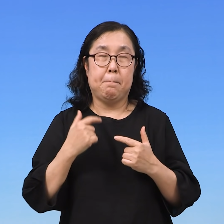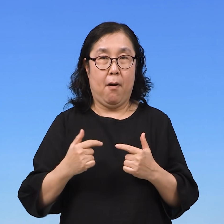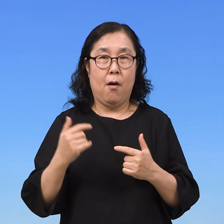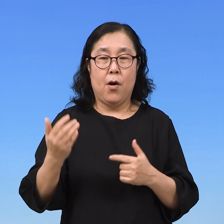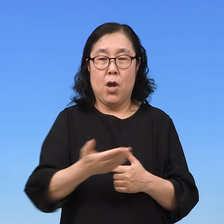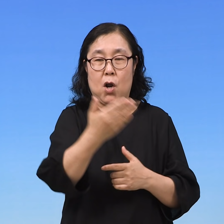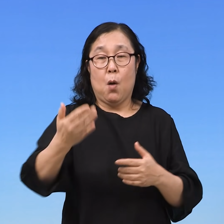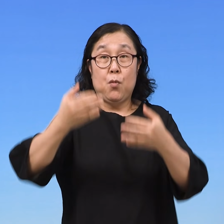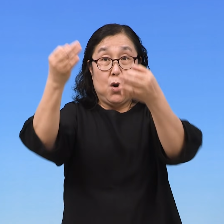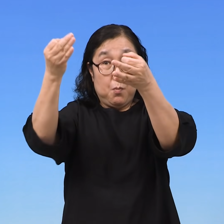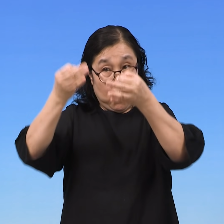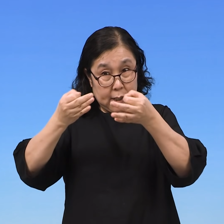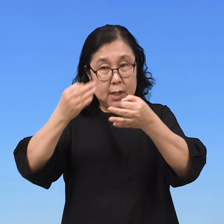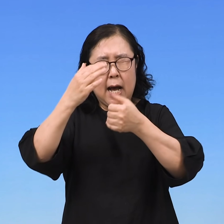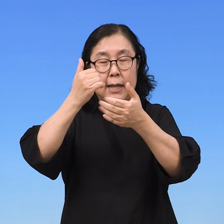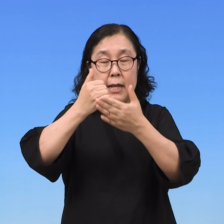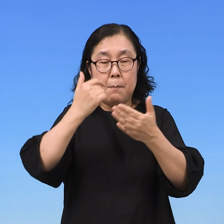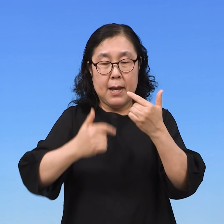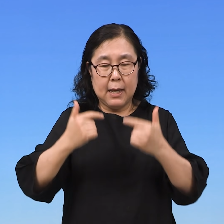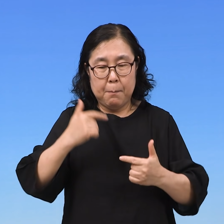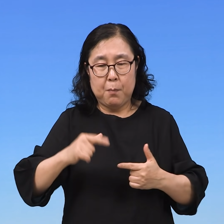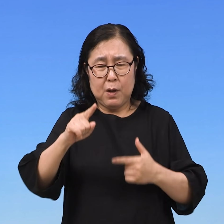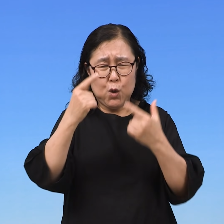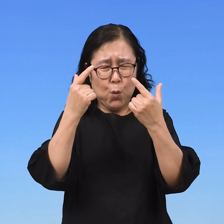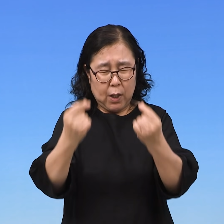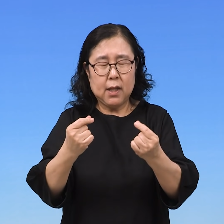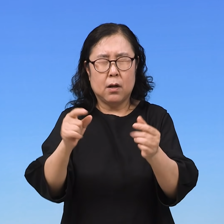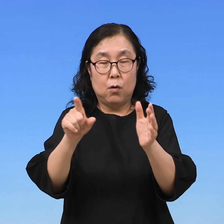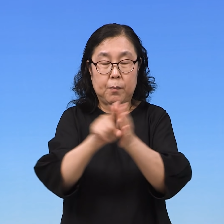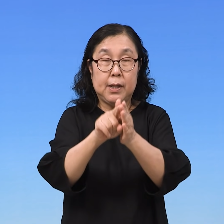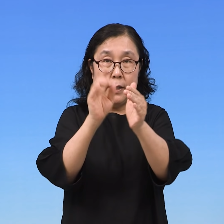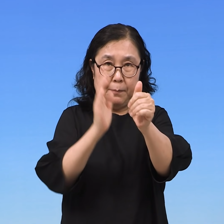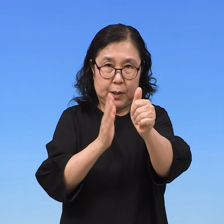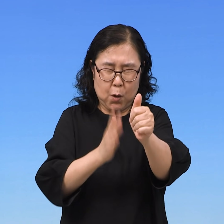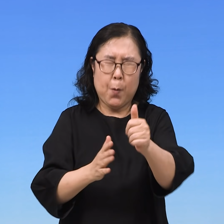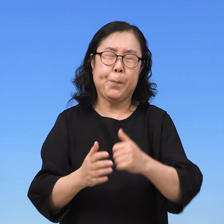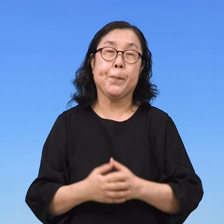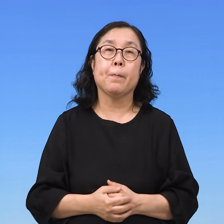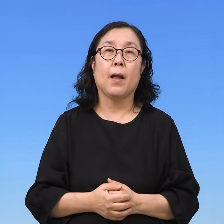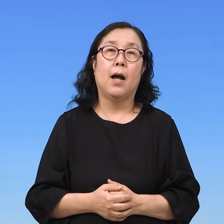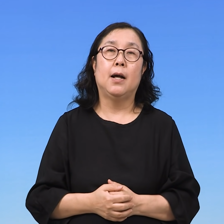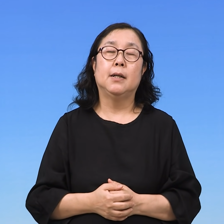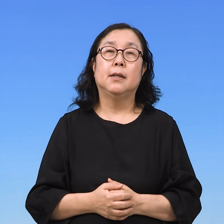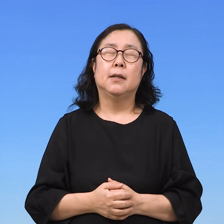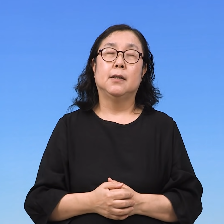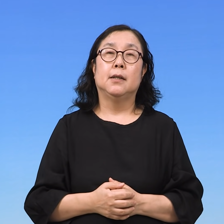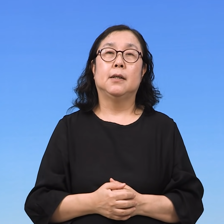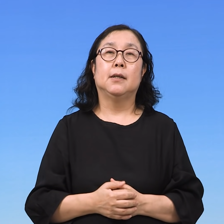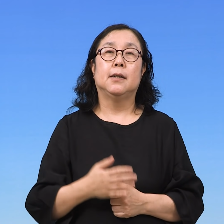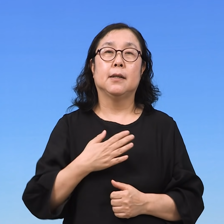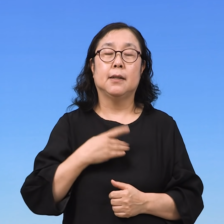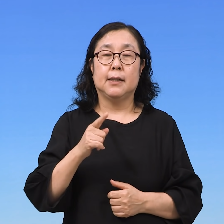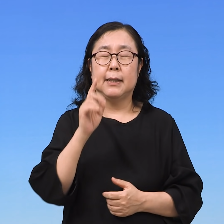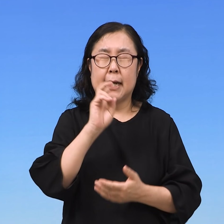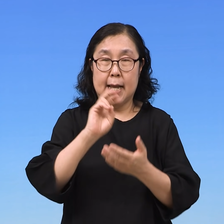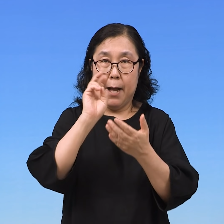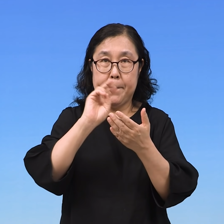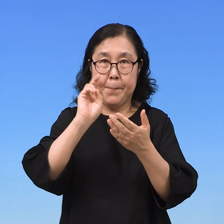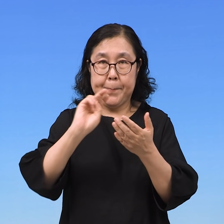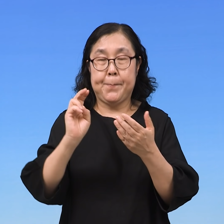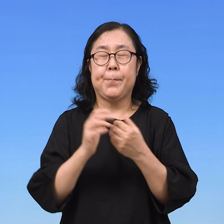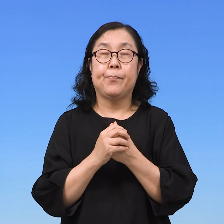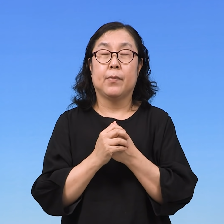보시는 하나님의 기쁨이 이러한 줄로 믿으시기를 바랍니다. 오늘 저는